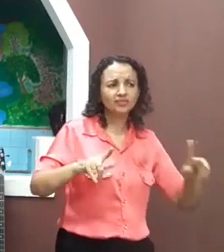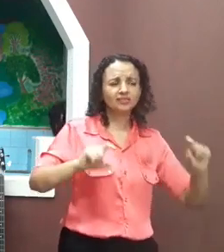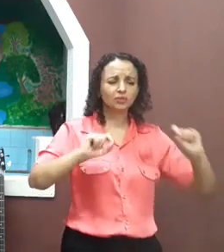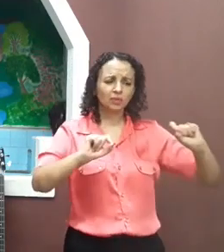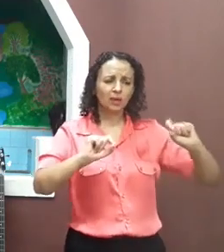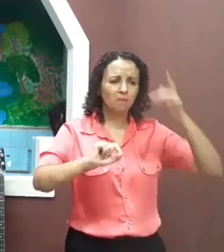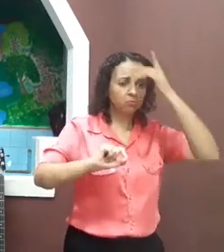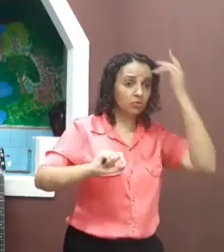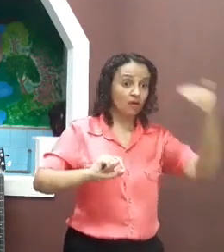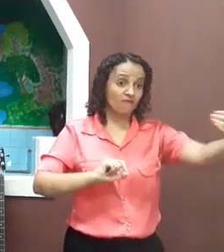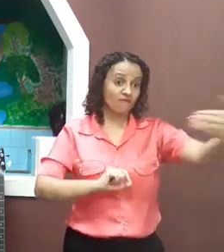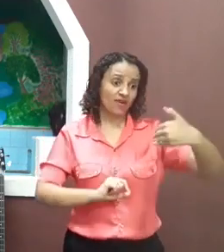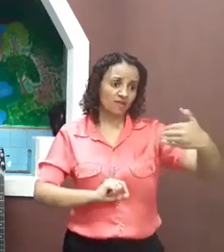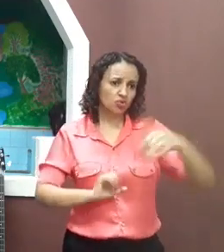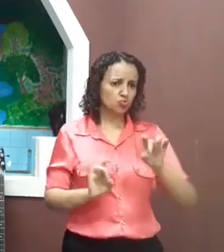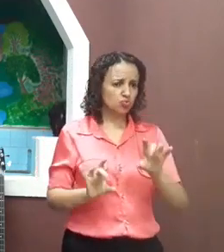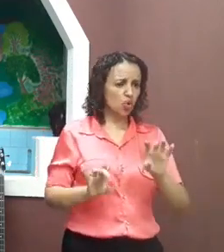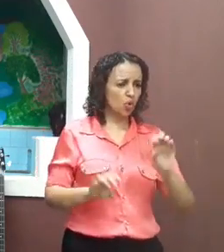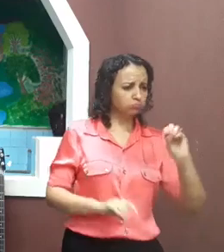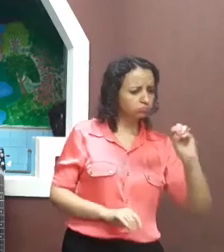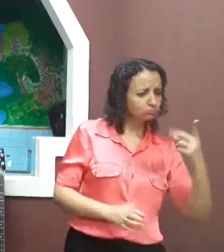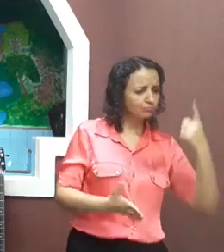no comprometimento.